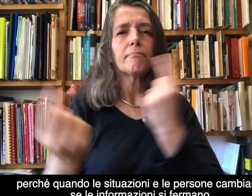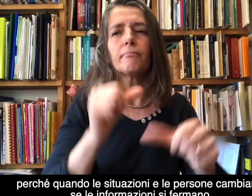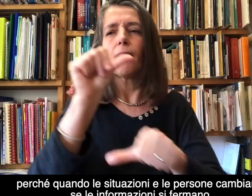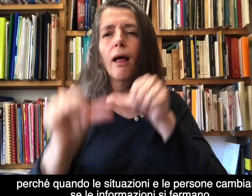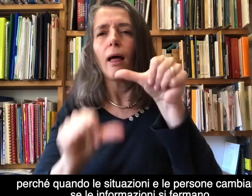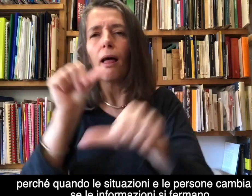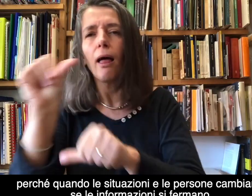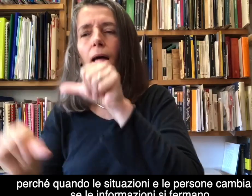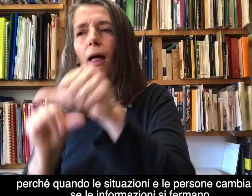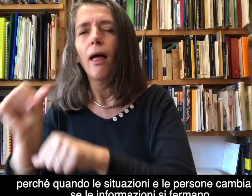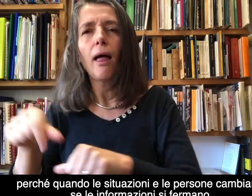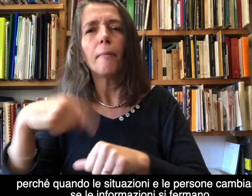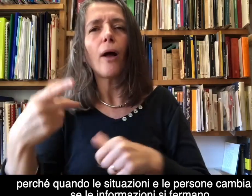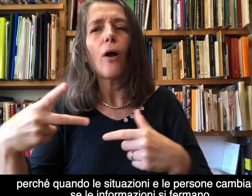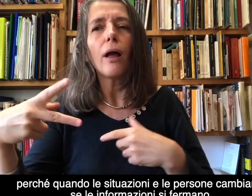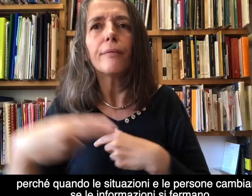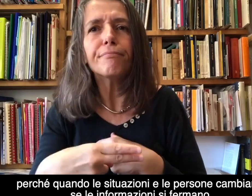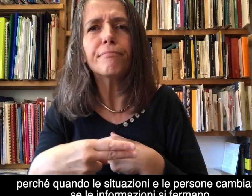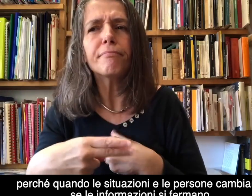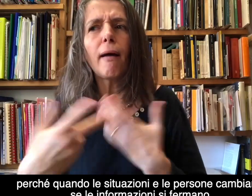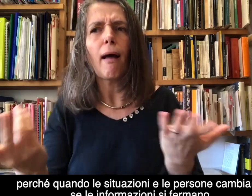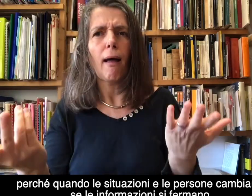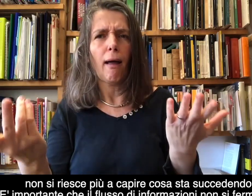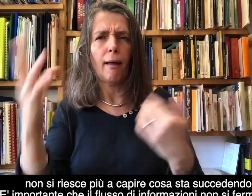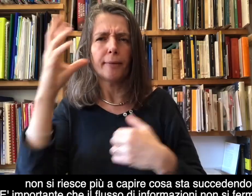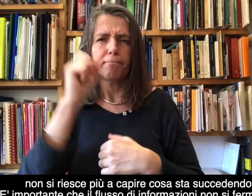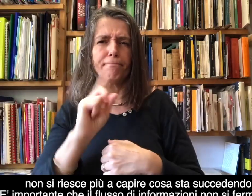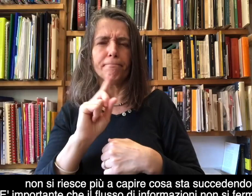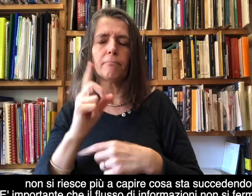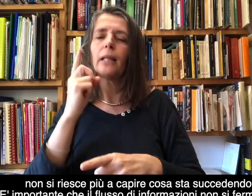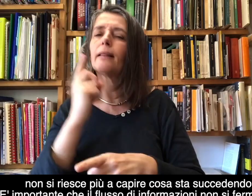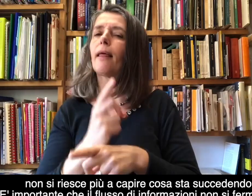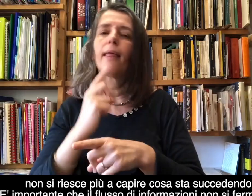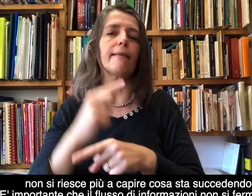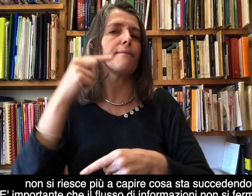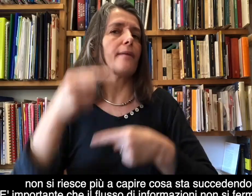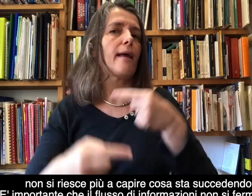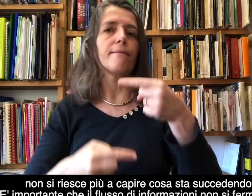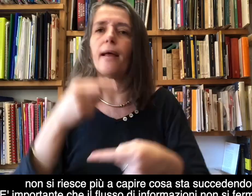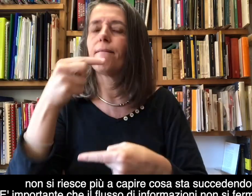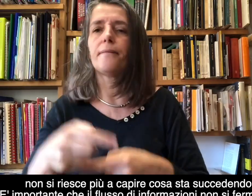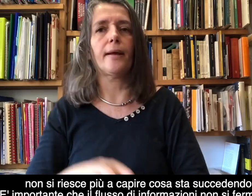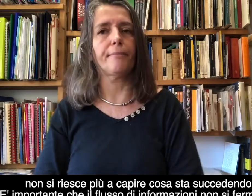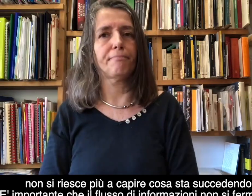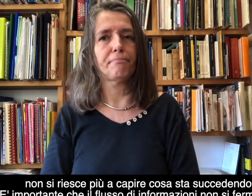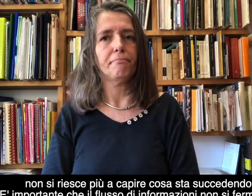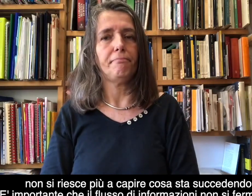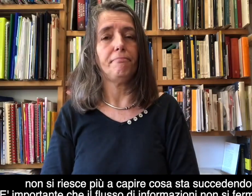e le persone cambiano se le informazioni si fermano non si riesce più a capire cosa sta succedendo e importante che